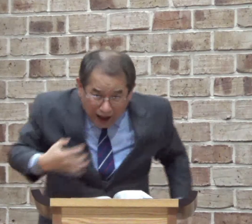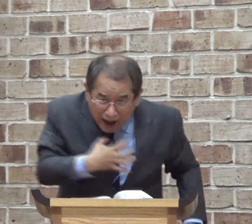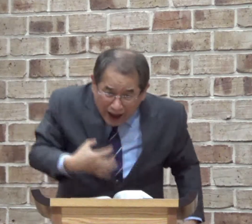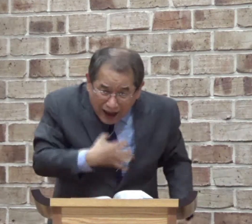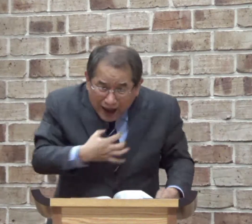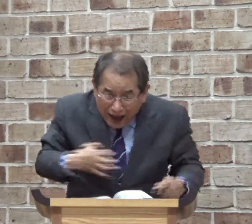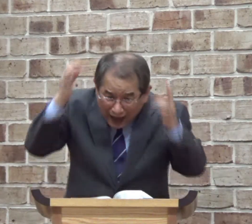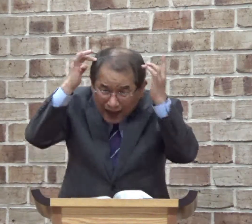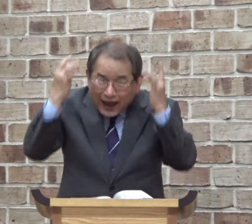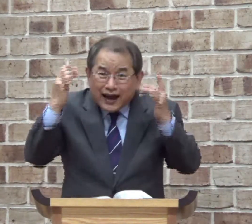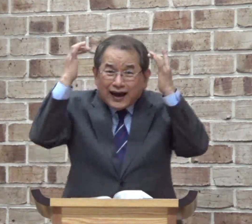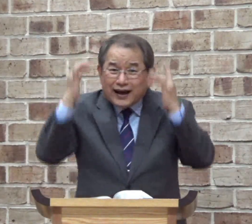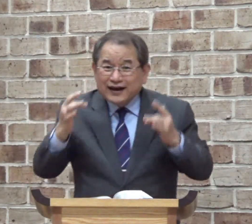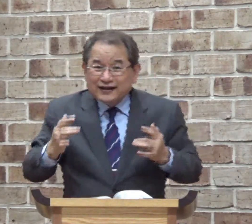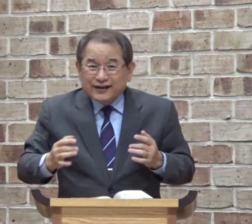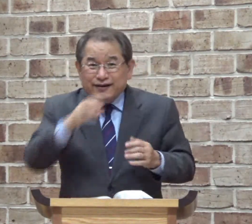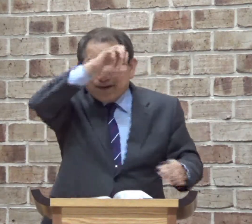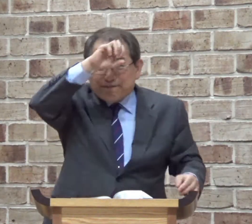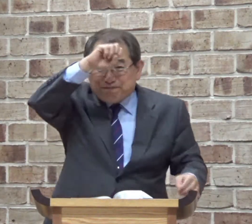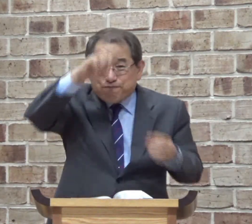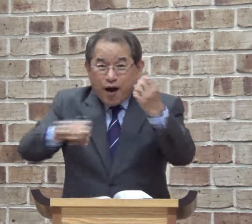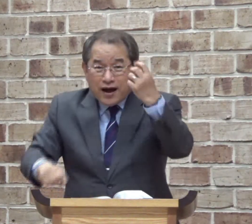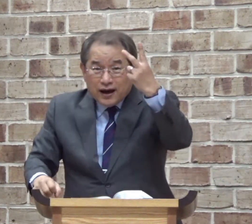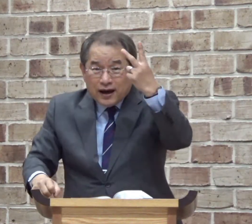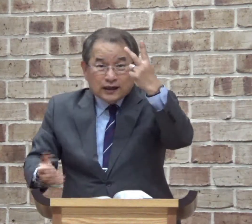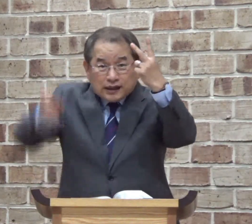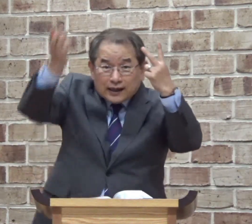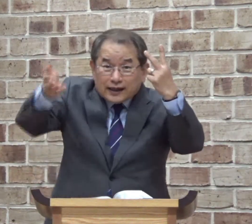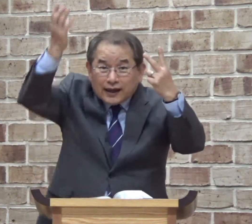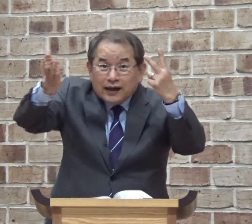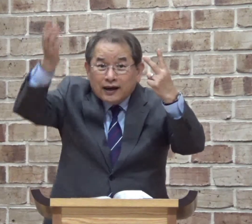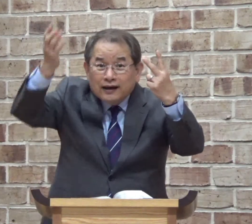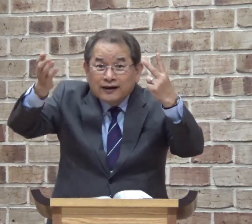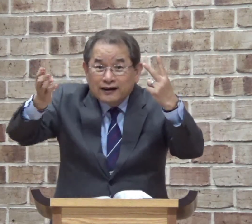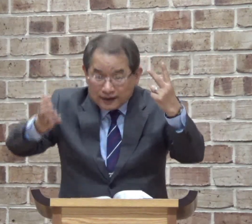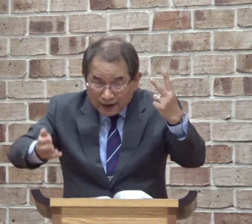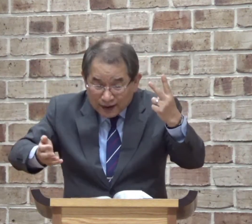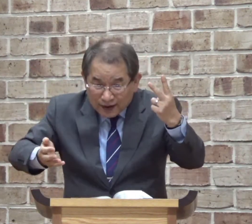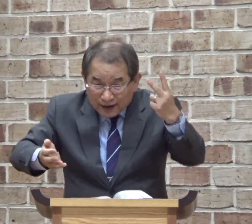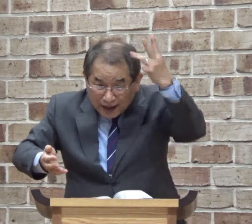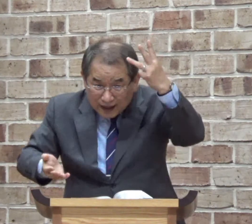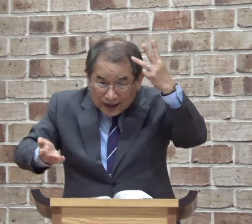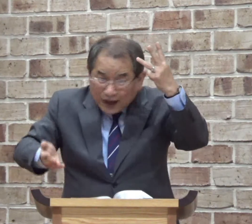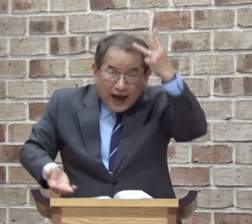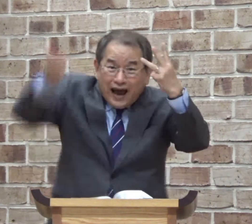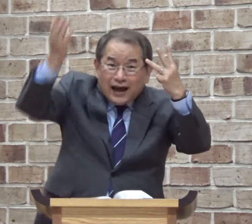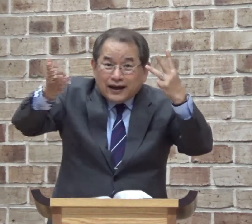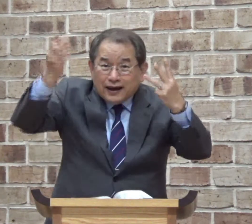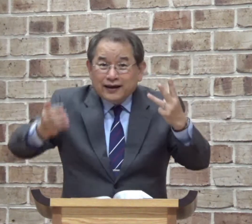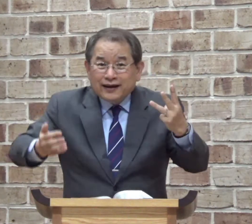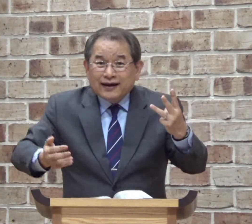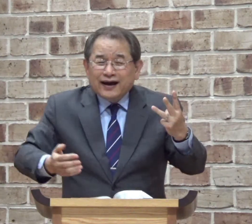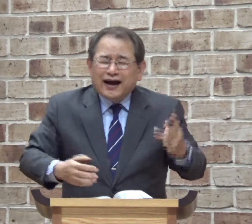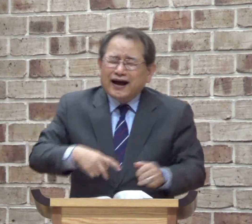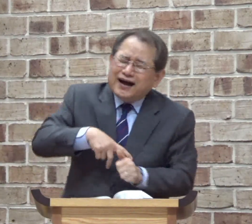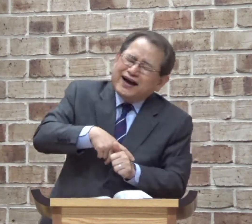별 2개입니까? 그랬더니 3개입니까? 그랬더니 아닙니다. 그는 너무 괴로웠습니다. 그의 등에서. 별 4입니까?